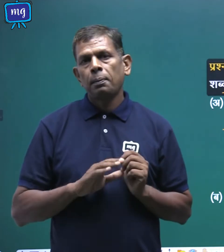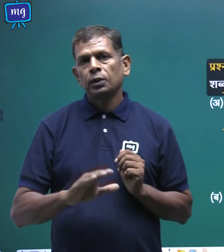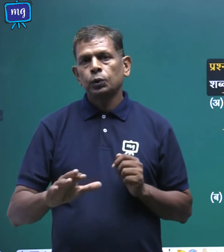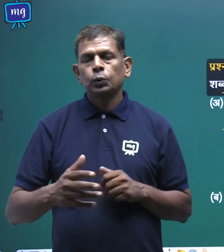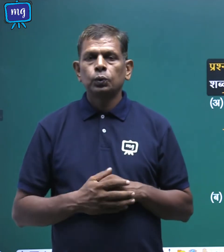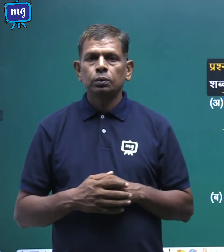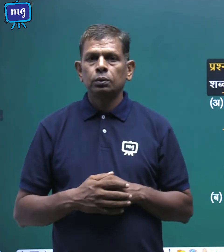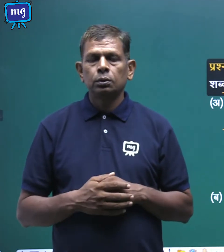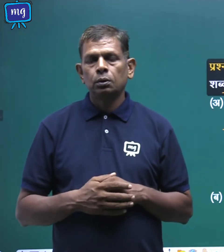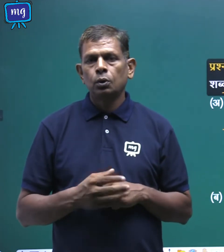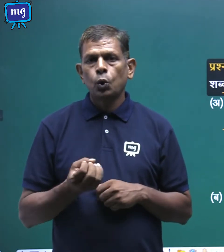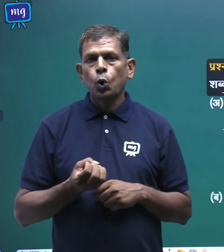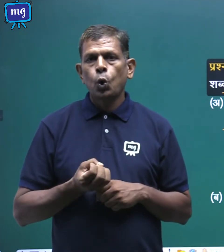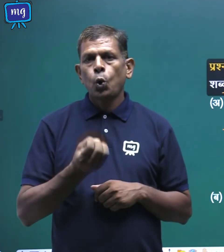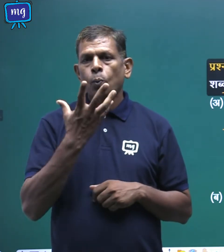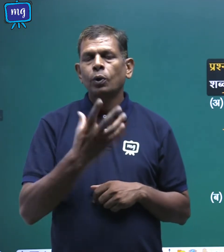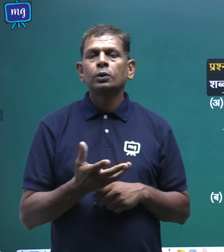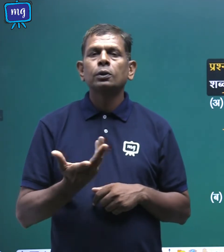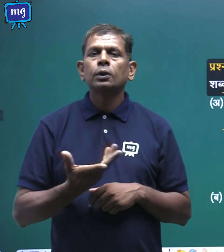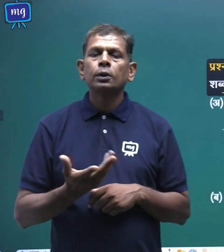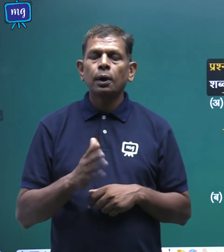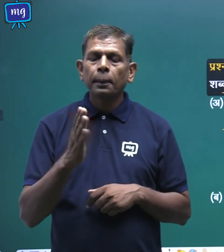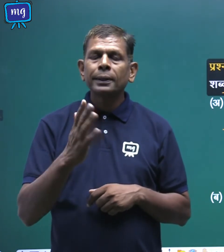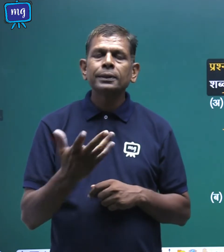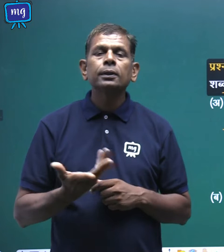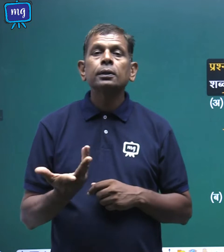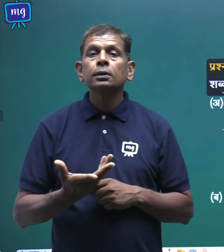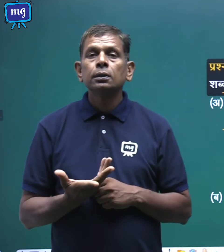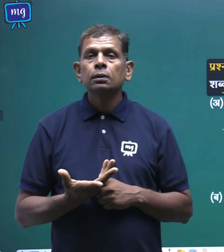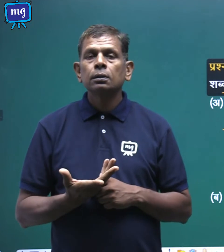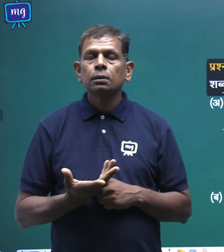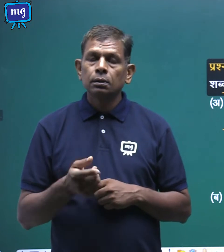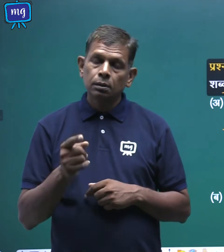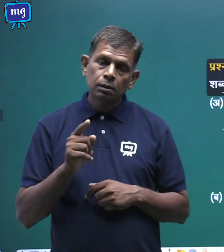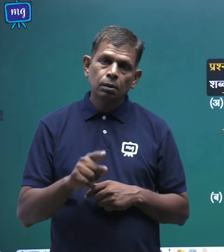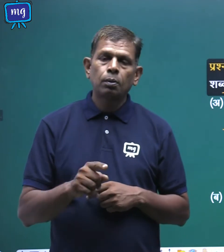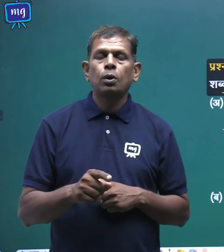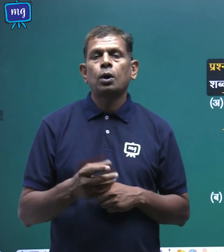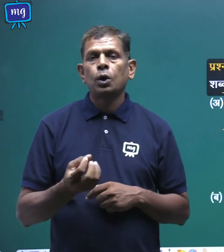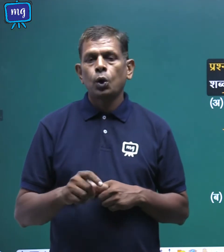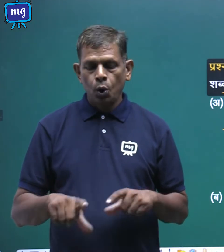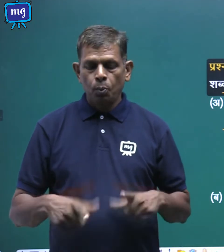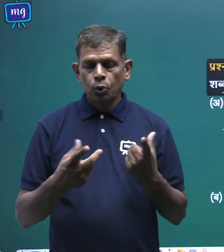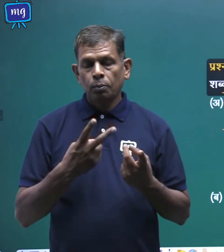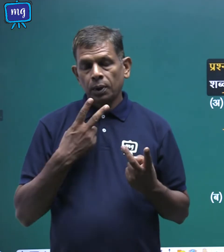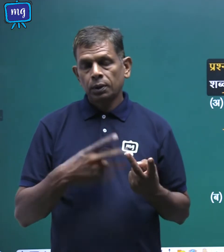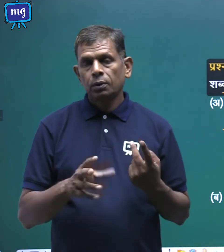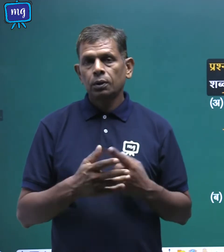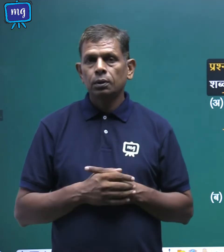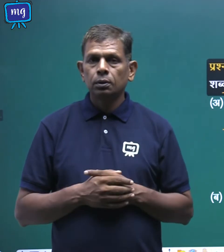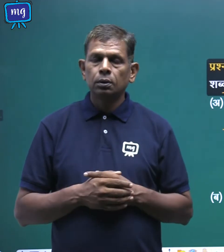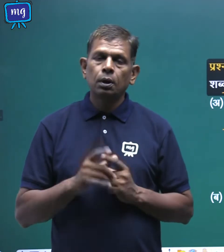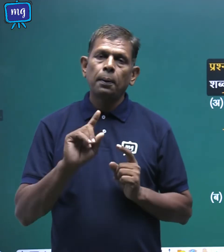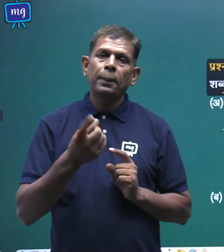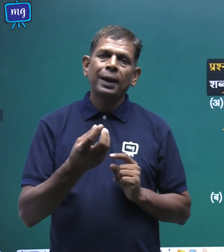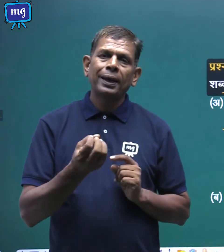बच्चों, पुष्प कली से बनता है या पत्ती से? आपने पौधों में देखा होगा,